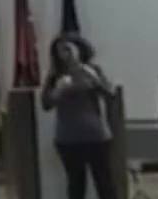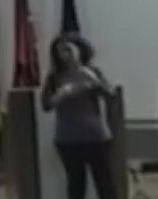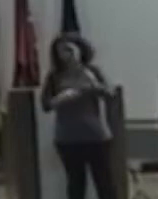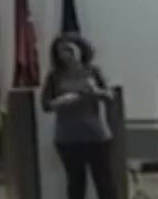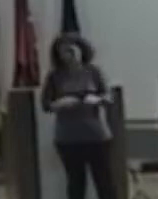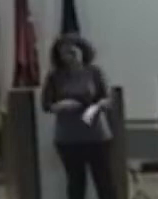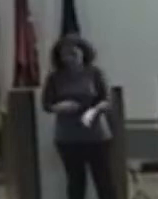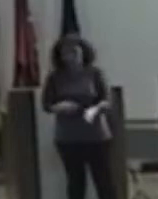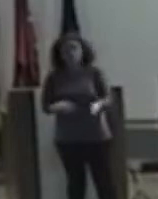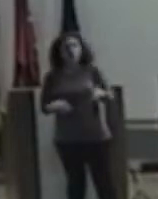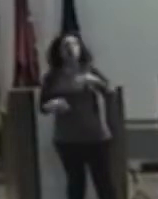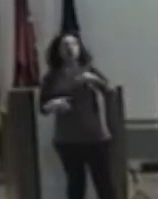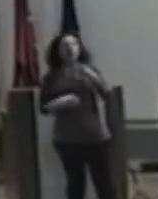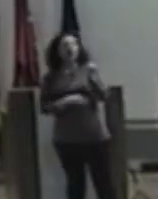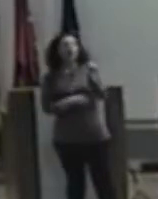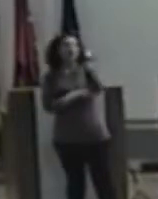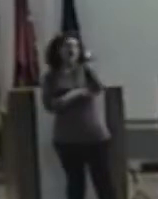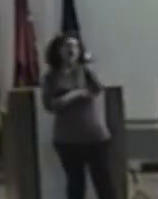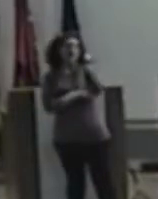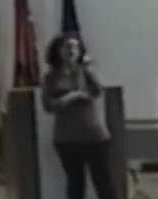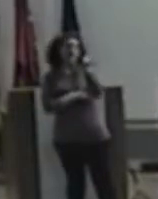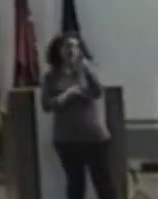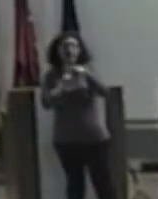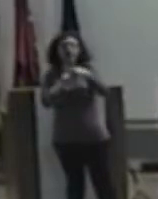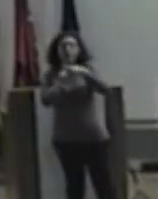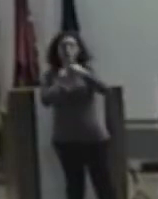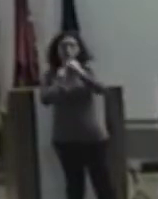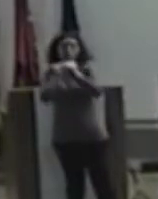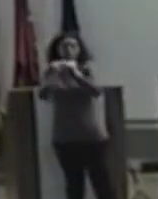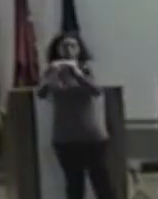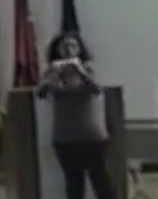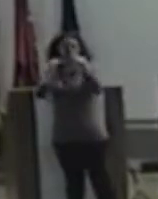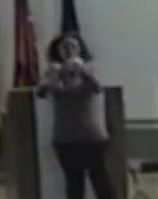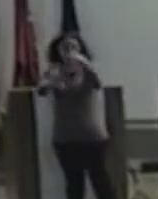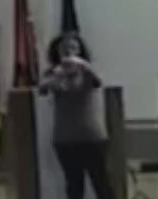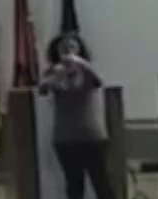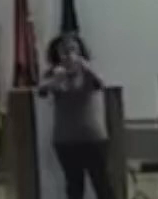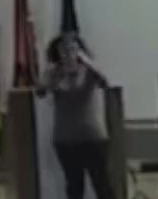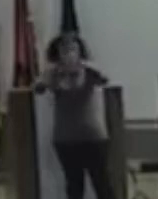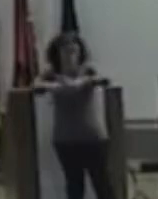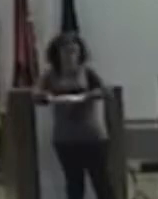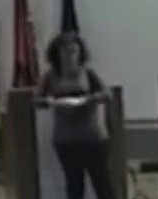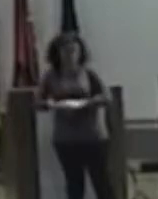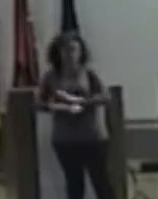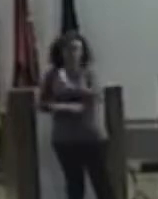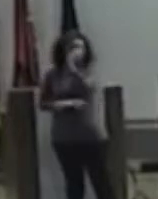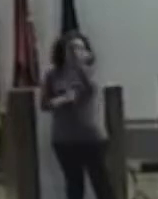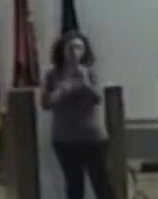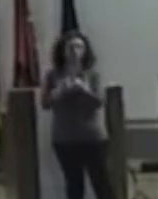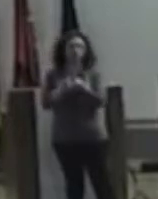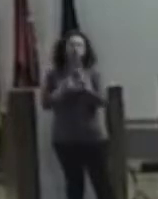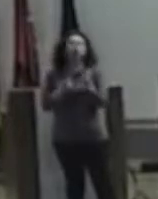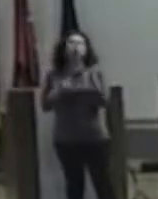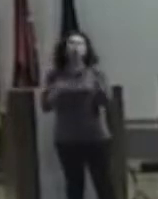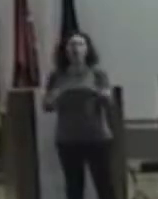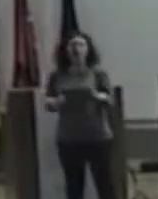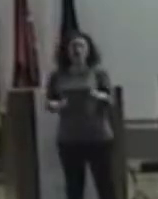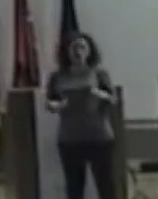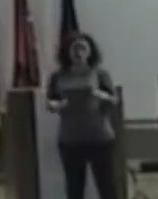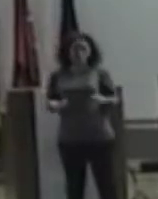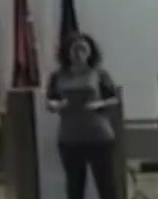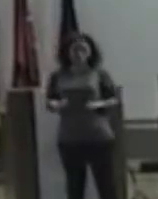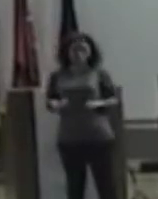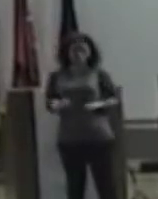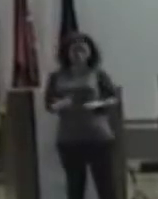conseguir mantener la glucemia en objetivos durante la noche. La otra cuestión que podemos hacer es poner una dosis de